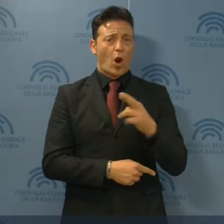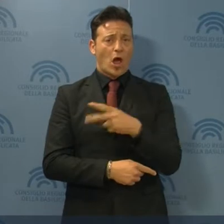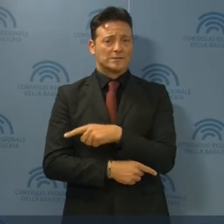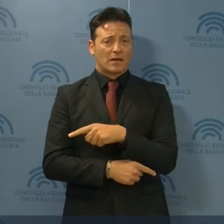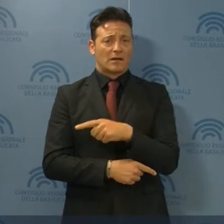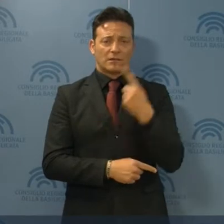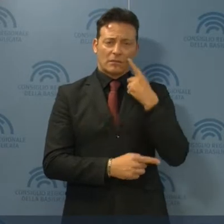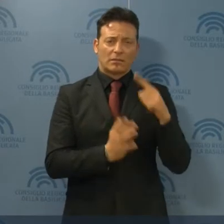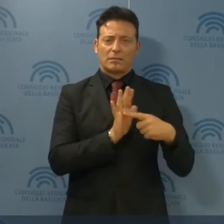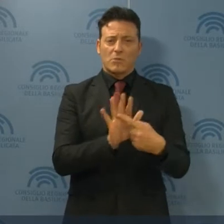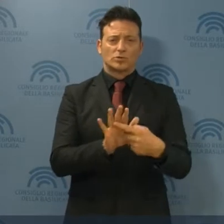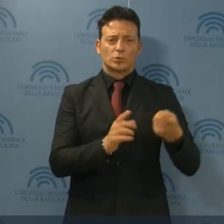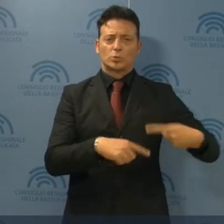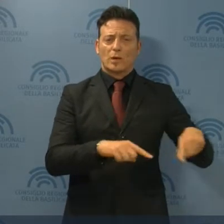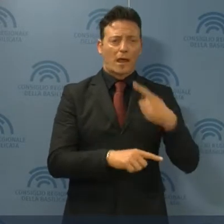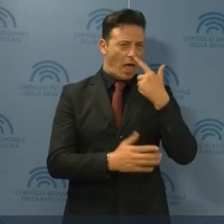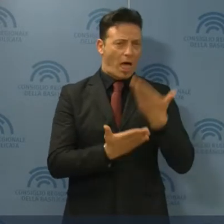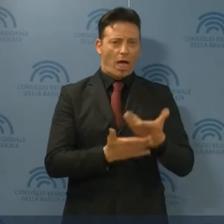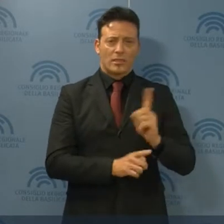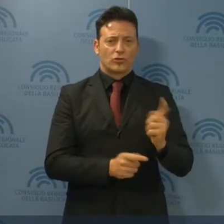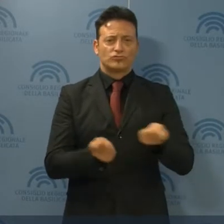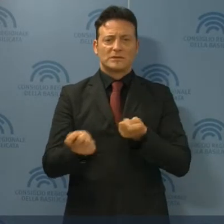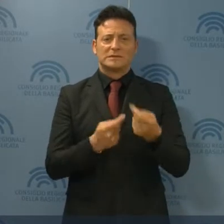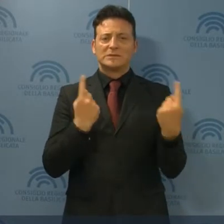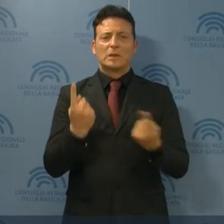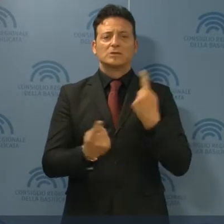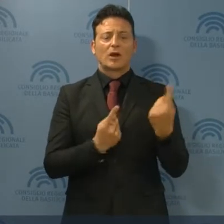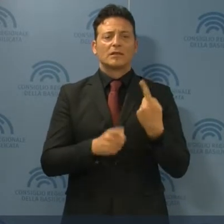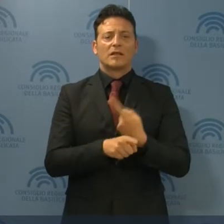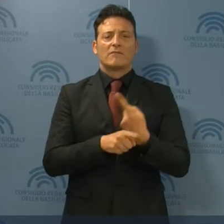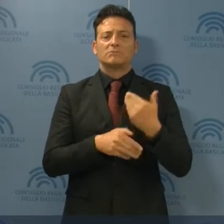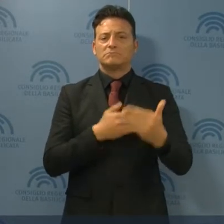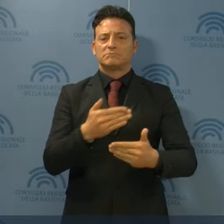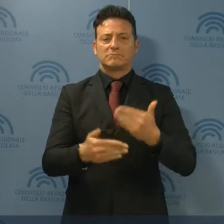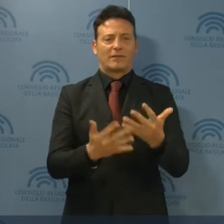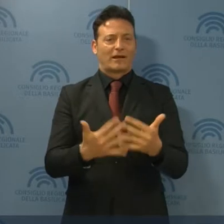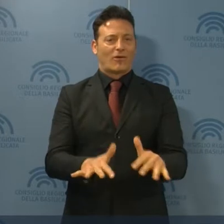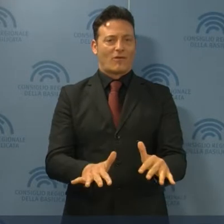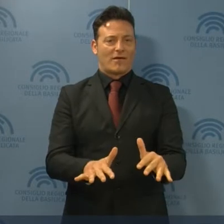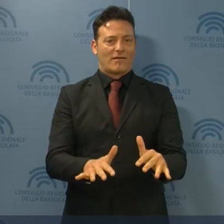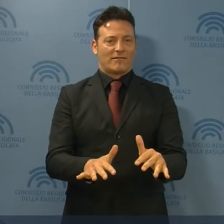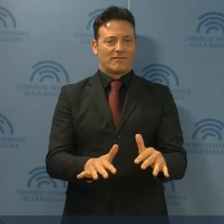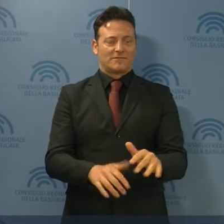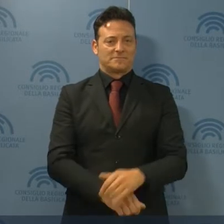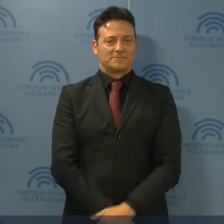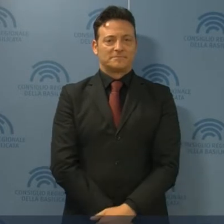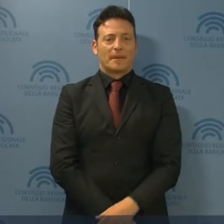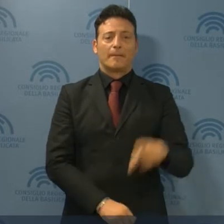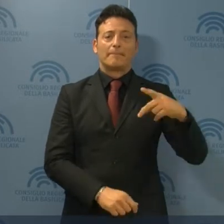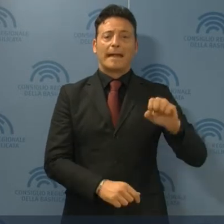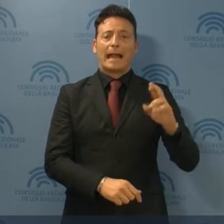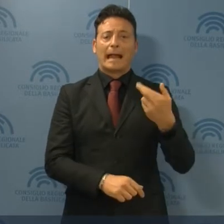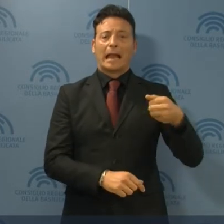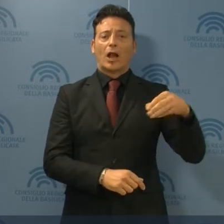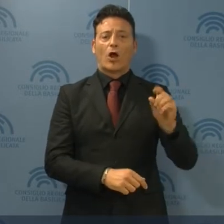giunta si dimostra inadatta a gestire situazioni che dovrebbero essere di ordinaria amministrazione per perrino